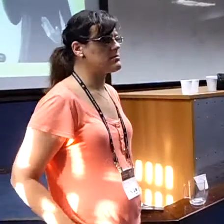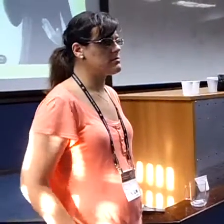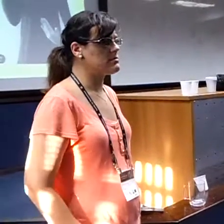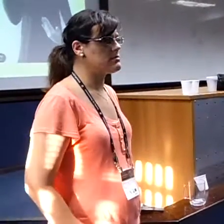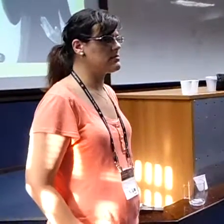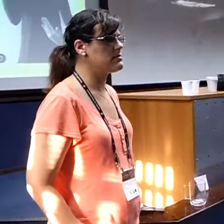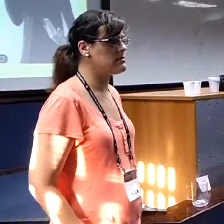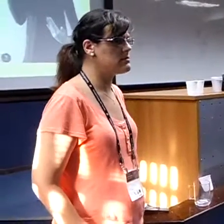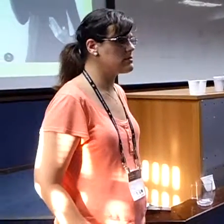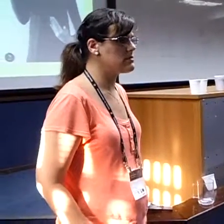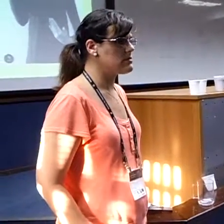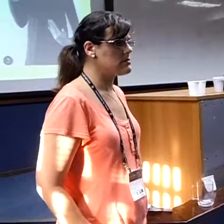recepção.